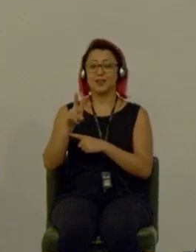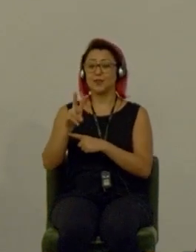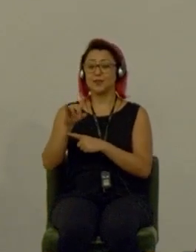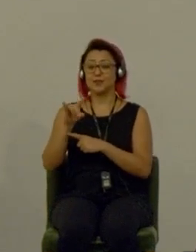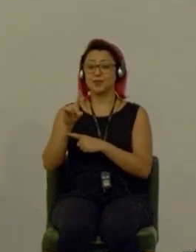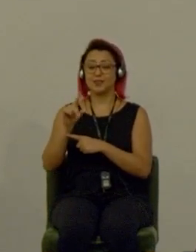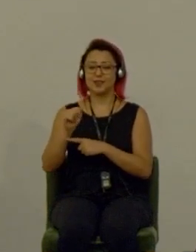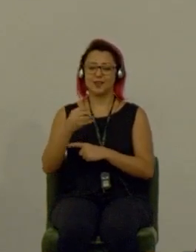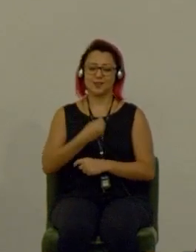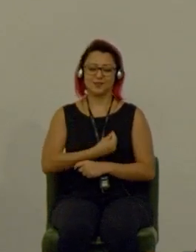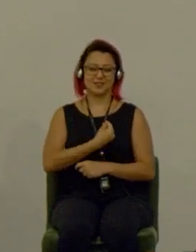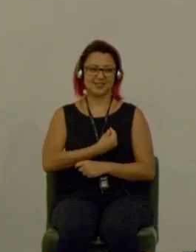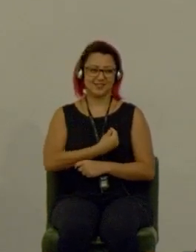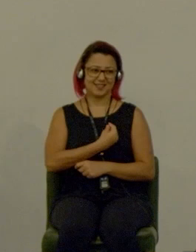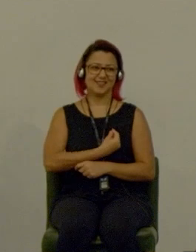pour